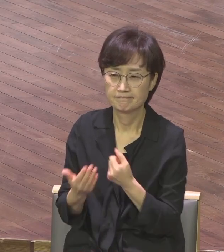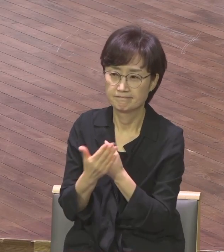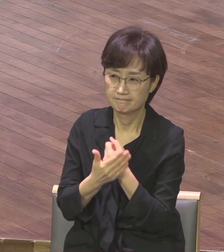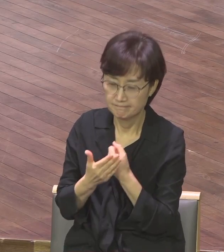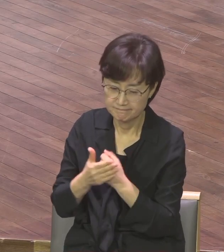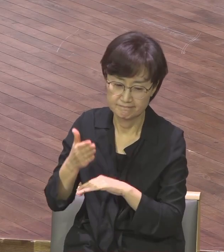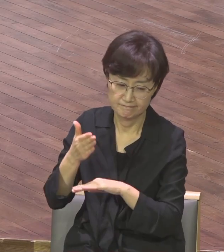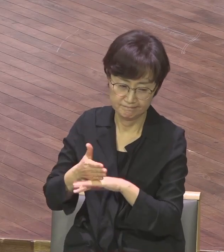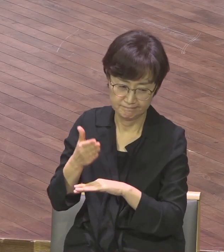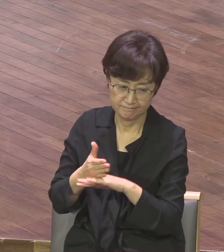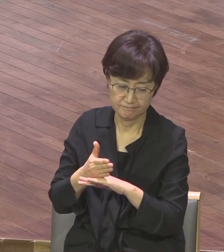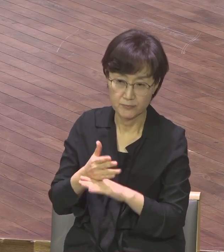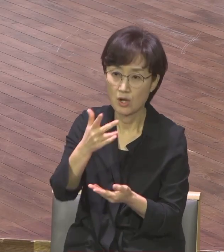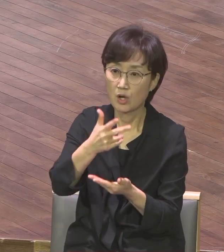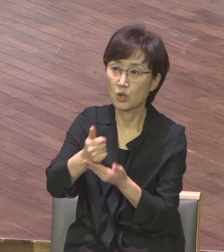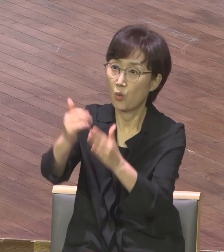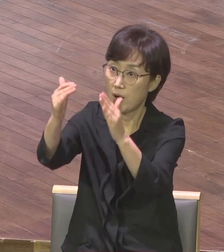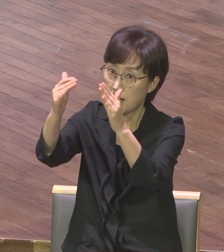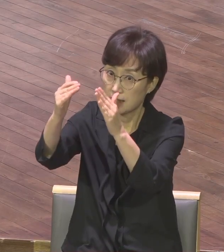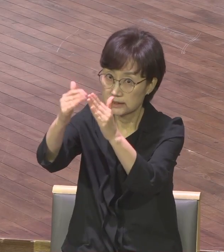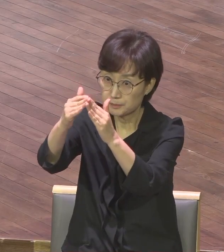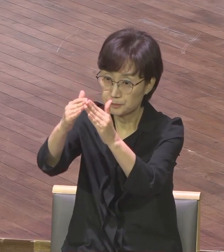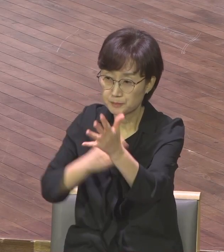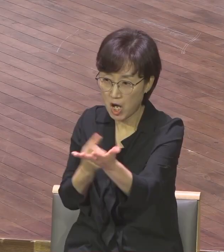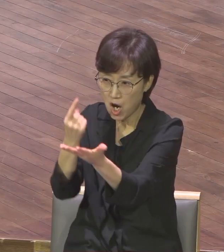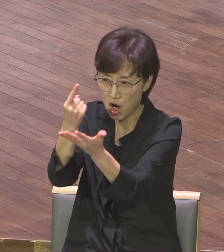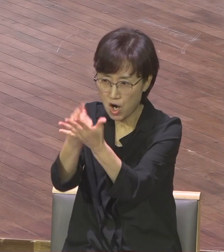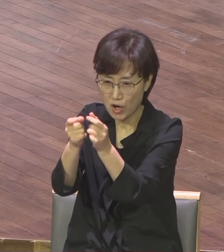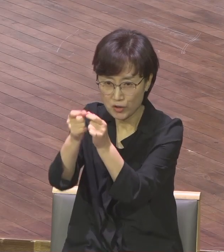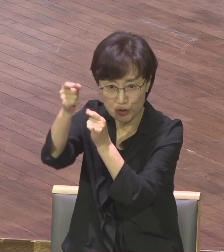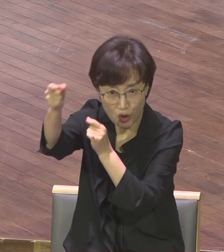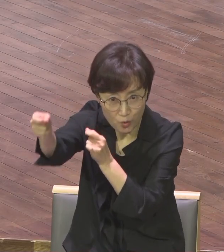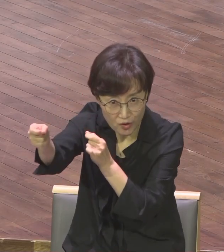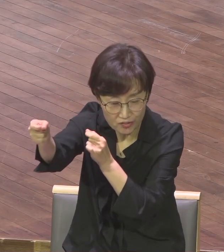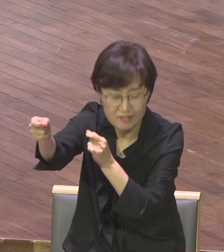되었습니다. 여호와의 집에 영원히 거하리로다.